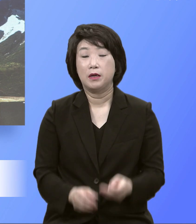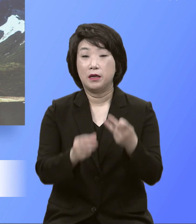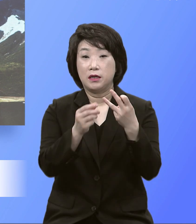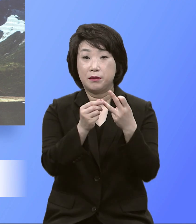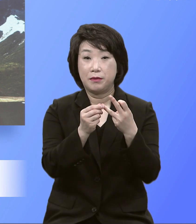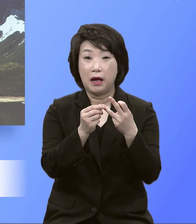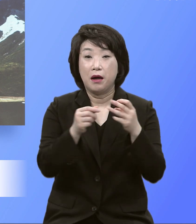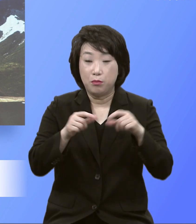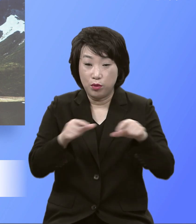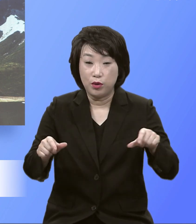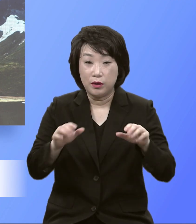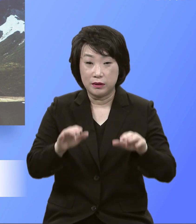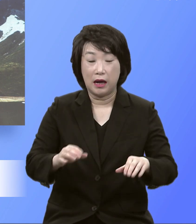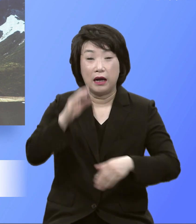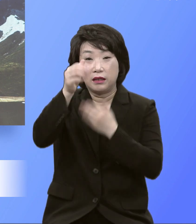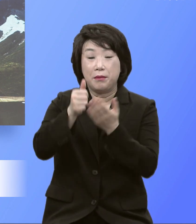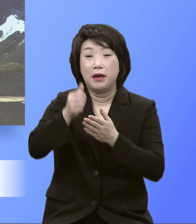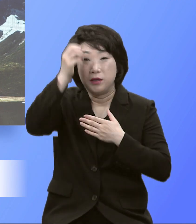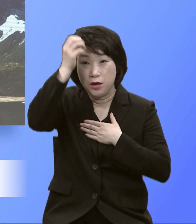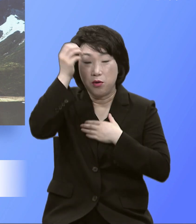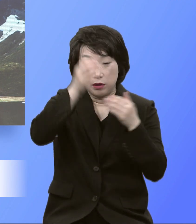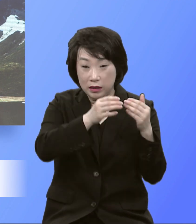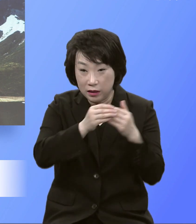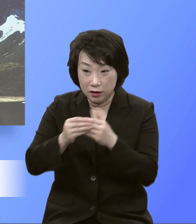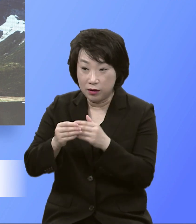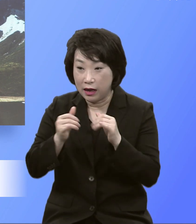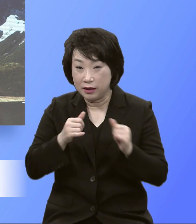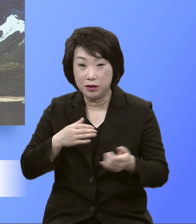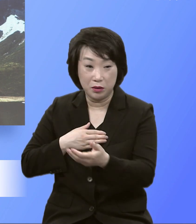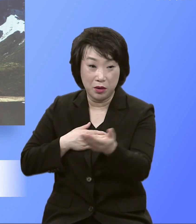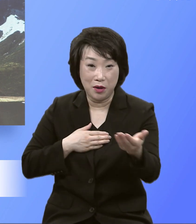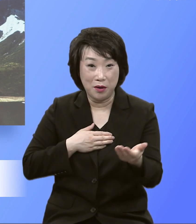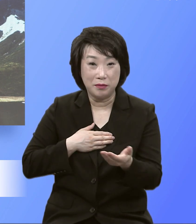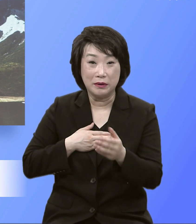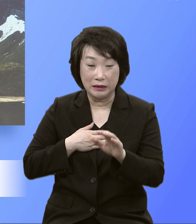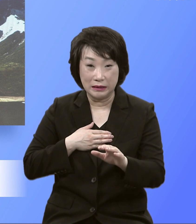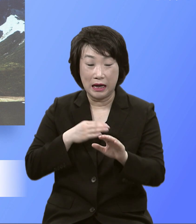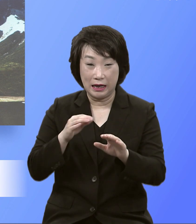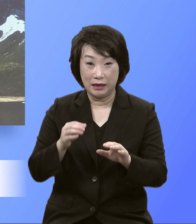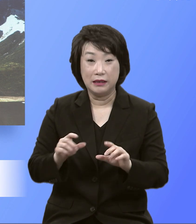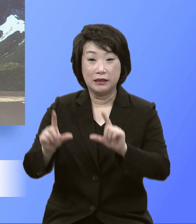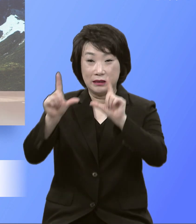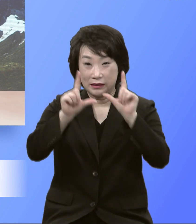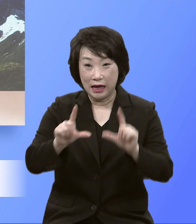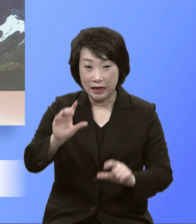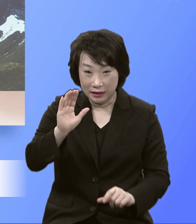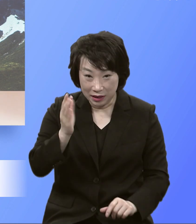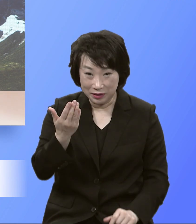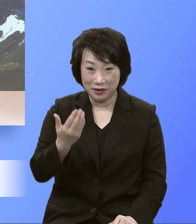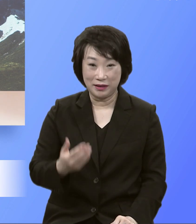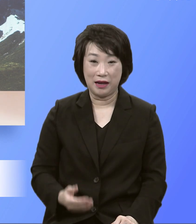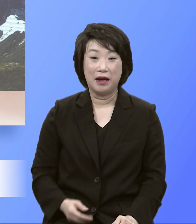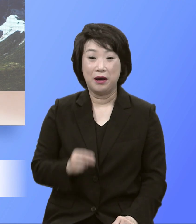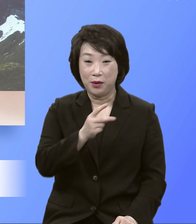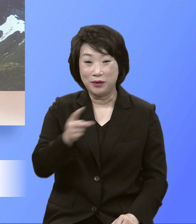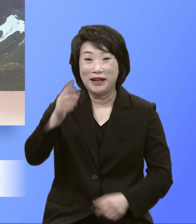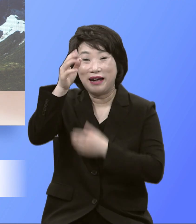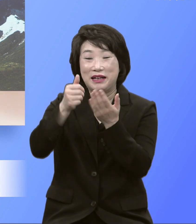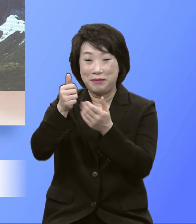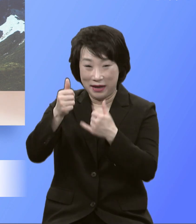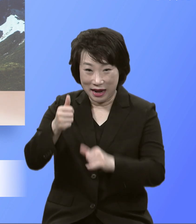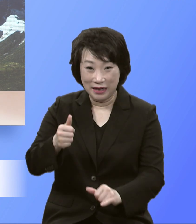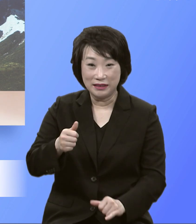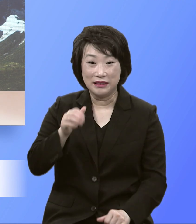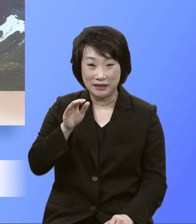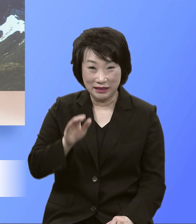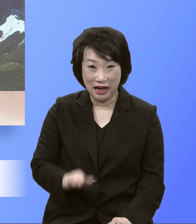14절에 무릇 하나님의 영으로 인도함을 받는 그들은 곧 하나님의 아들이다.